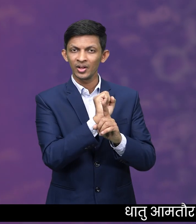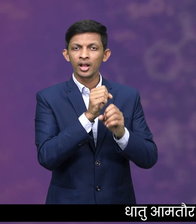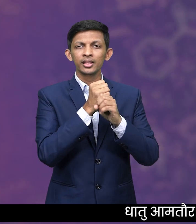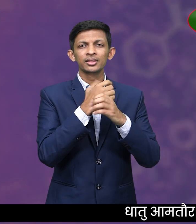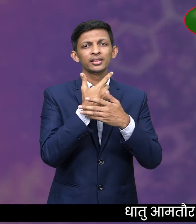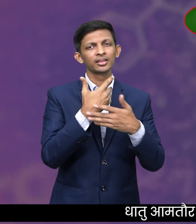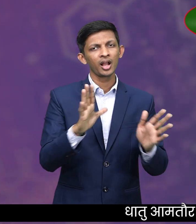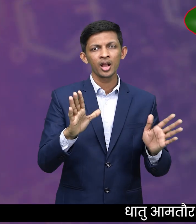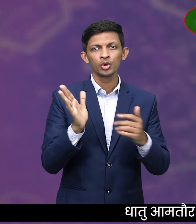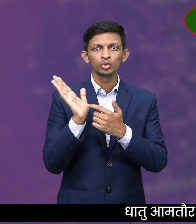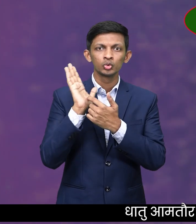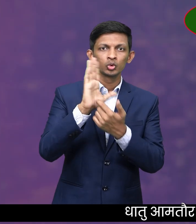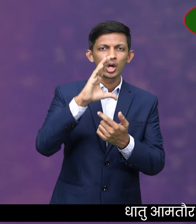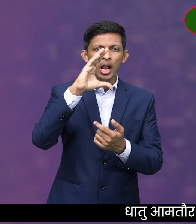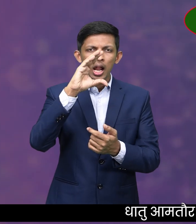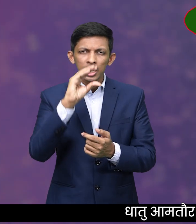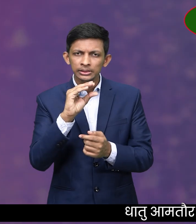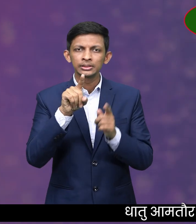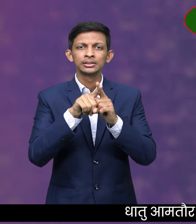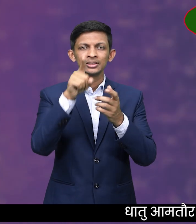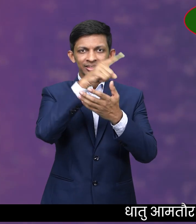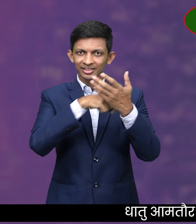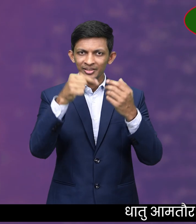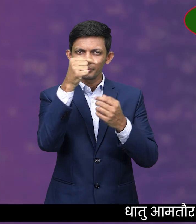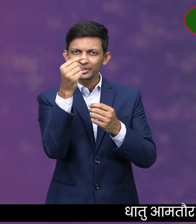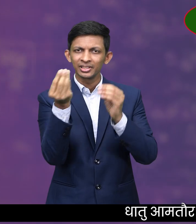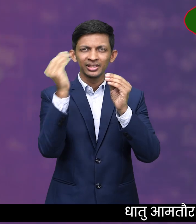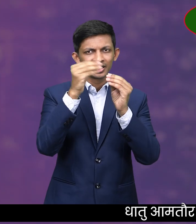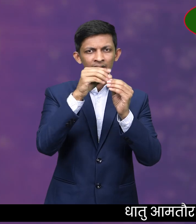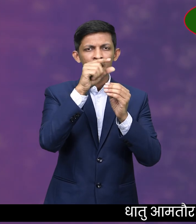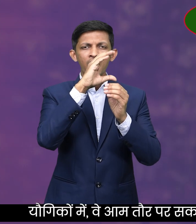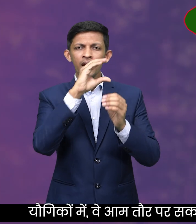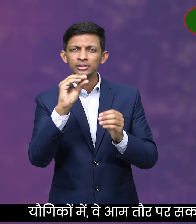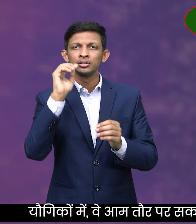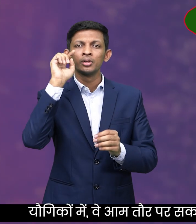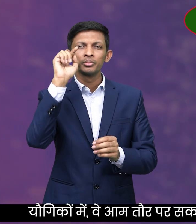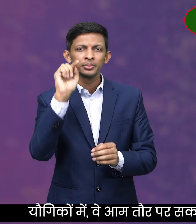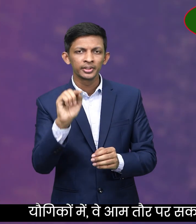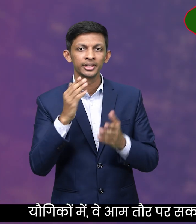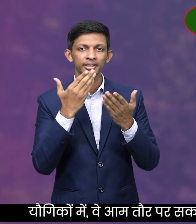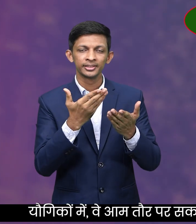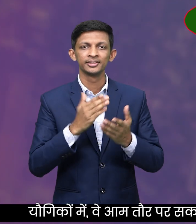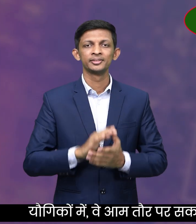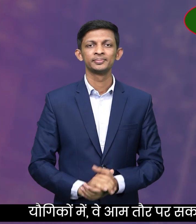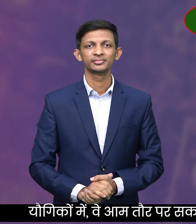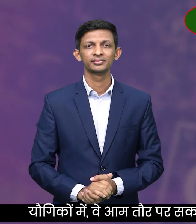धातु आमतौर पर कम विद्युतीय चरित्र दिखाते हैं। यौगिकों में वे आमतौर